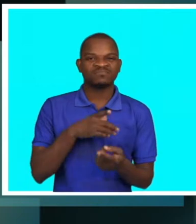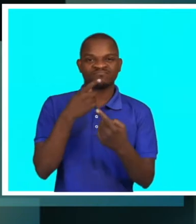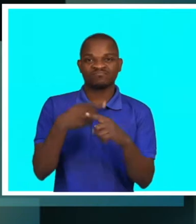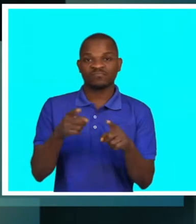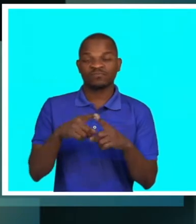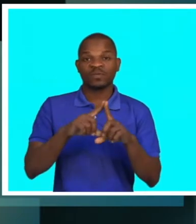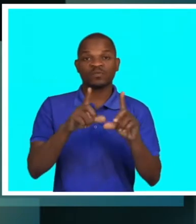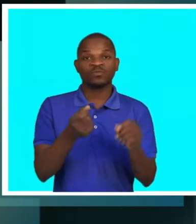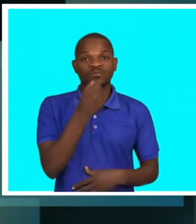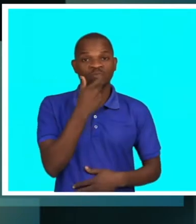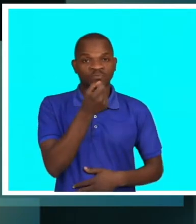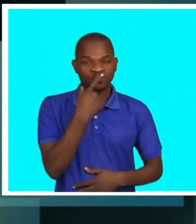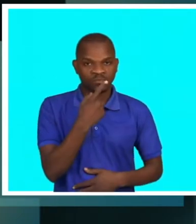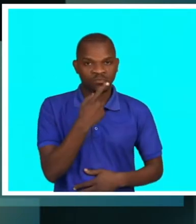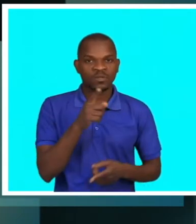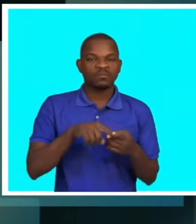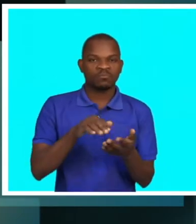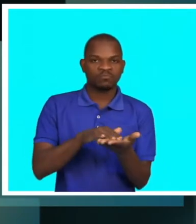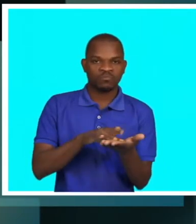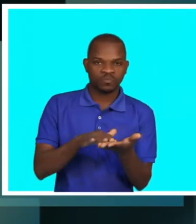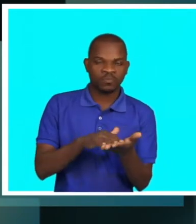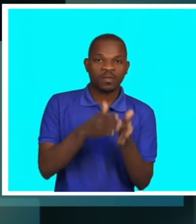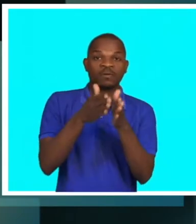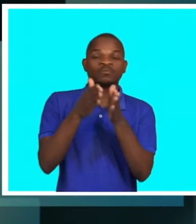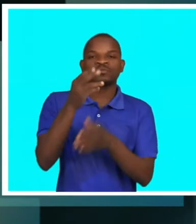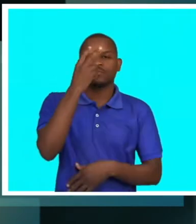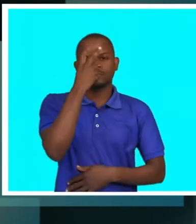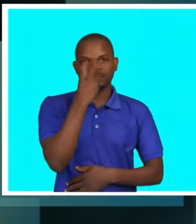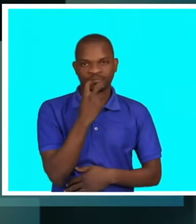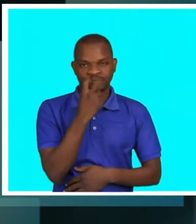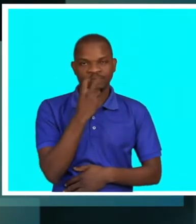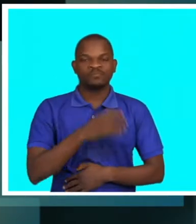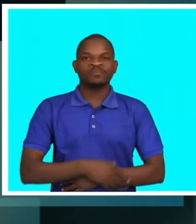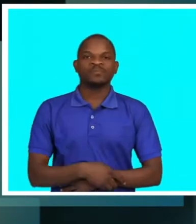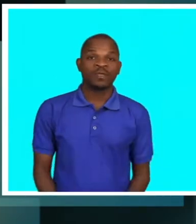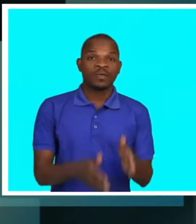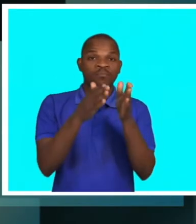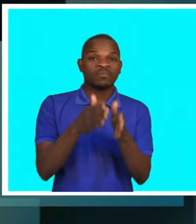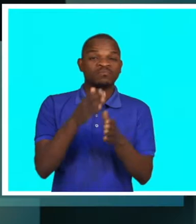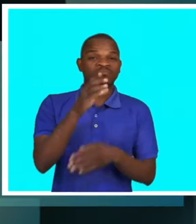dispõe de alguns medicamentos em Braille para pessoas com deficiência visual.